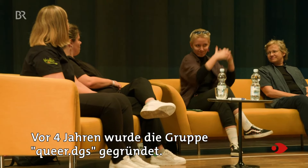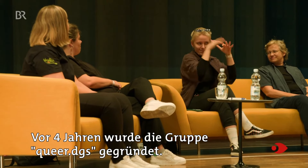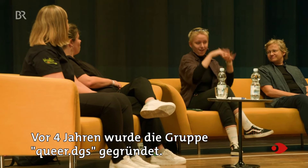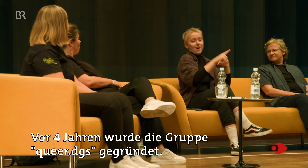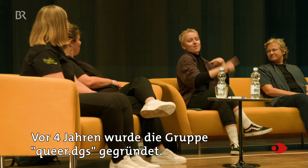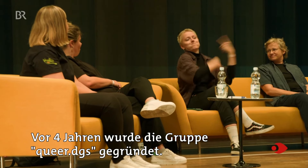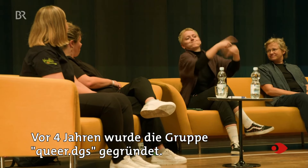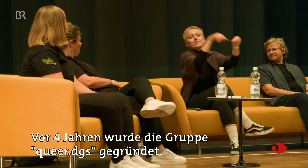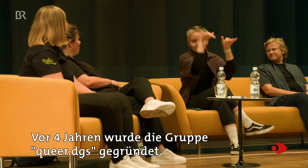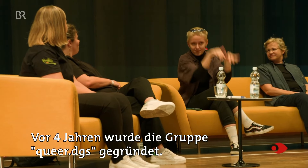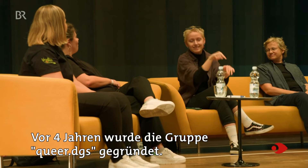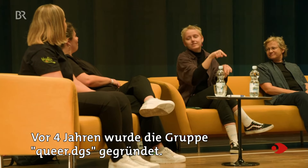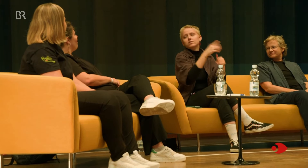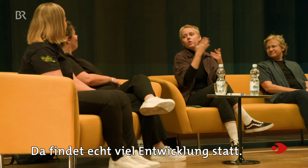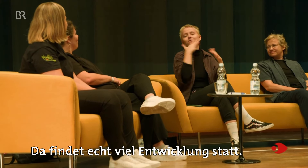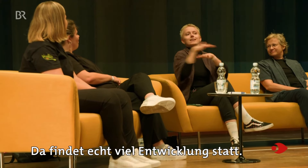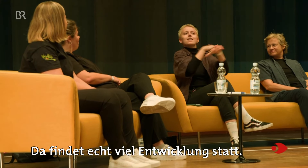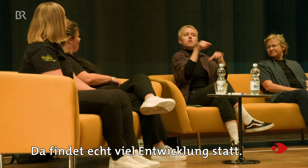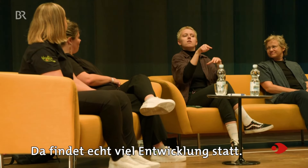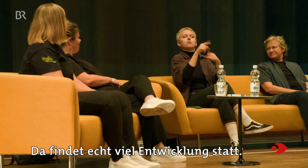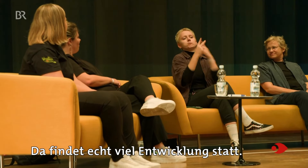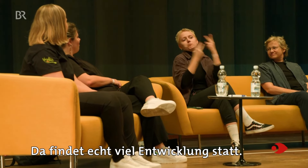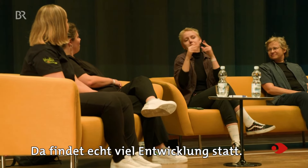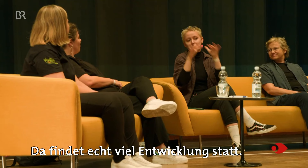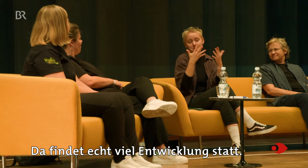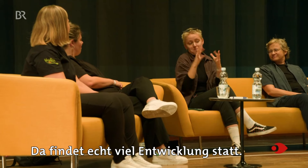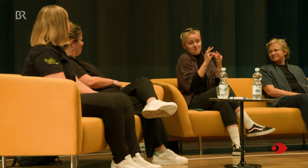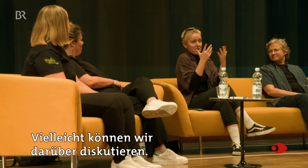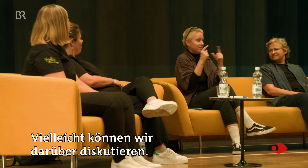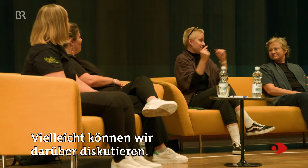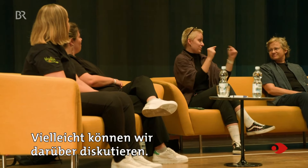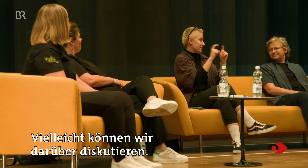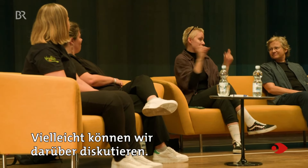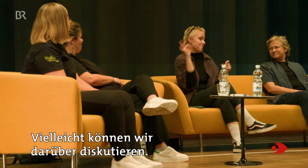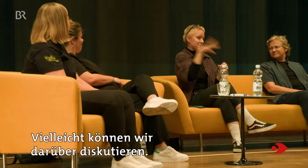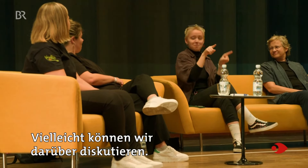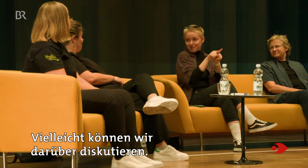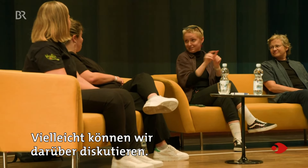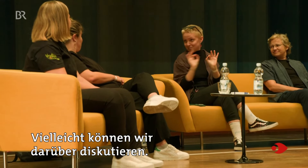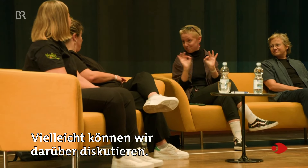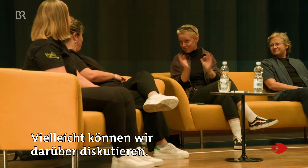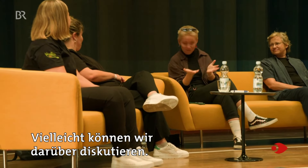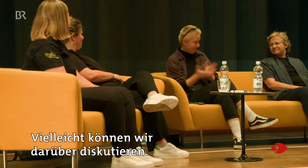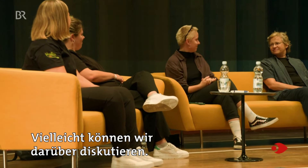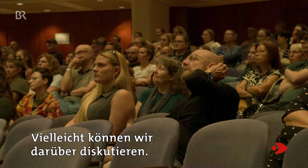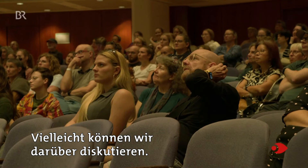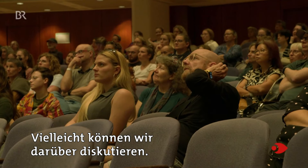die Gruppe Queer DGS gegründet. Da findet echt viel Entwicklung statt. Vielleicht können wir darüber diskutieren.